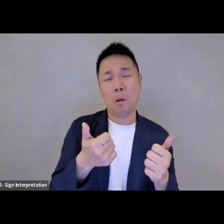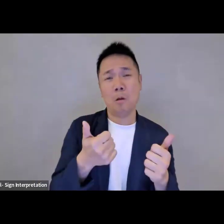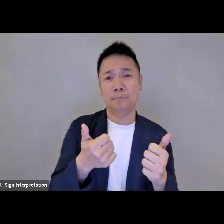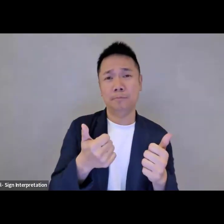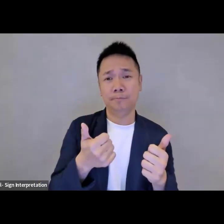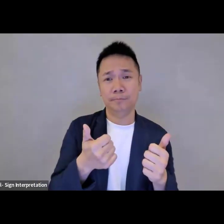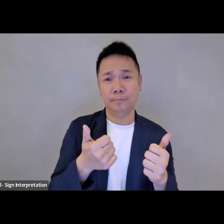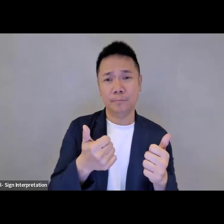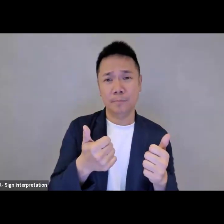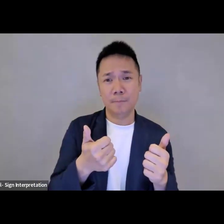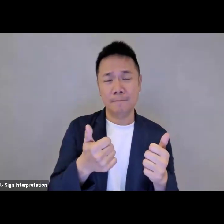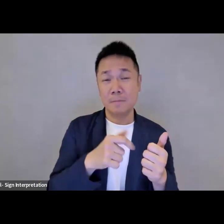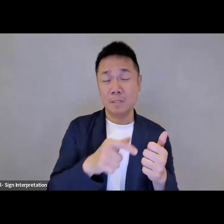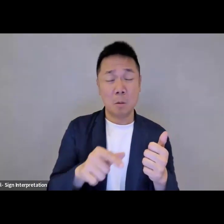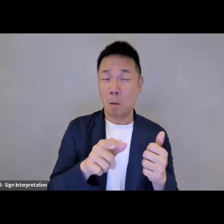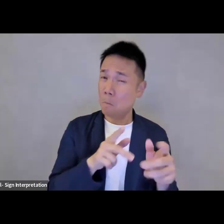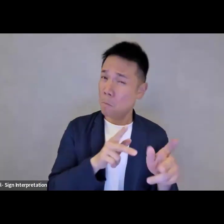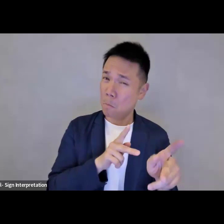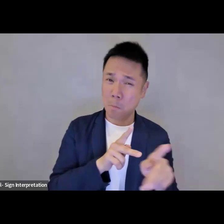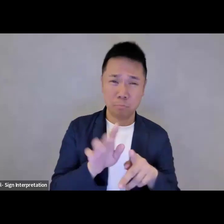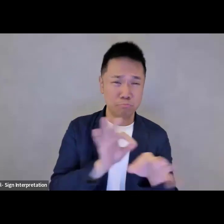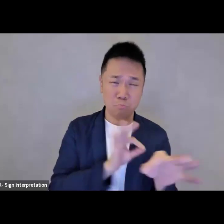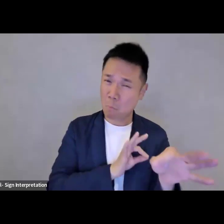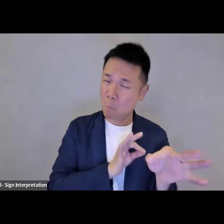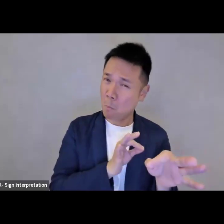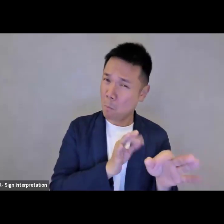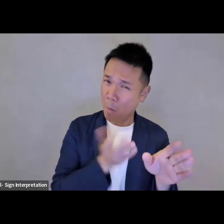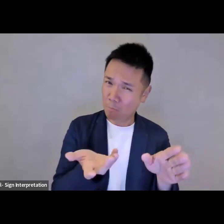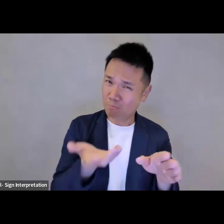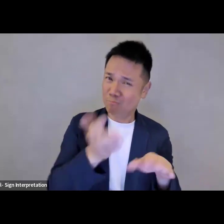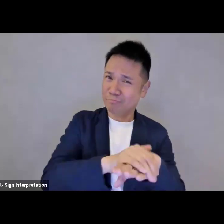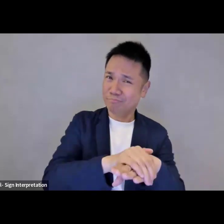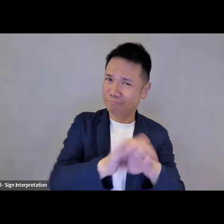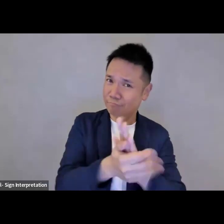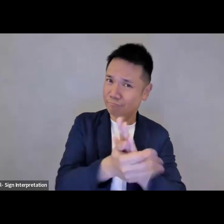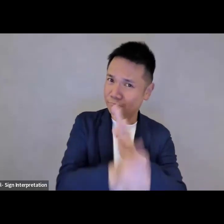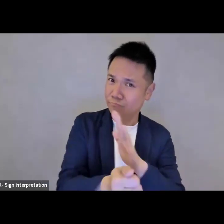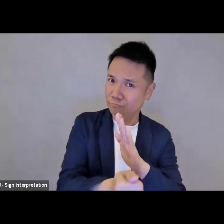所以在 早些日子前，